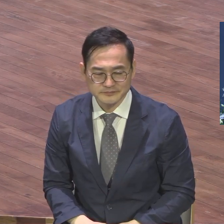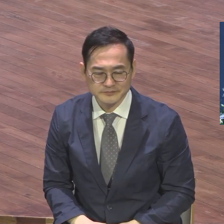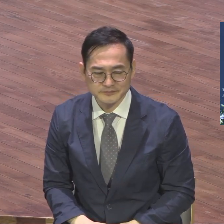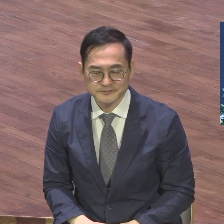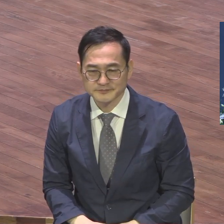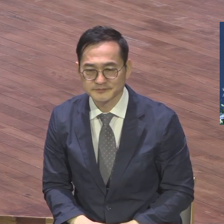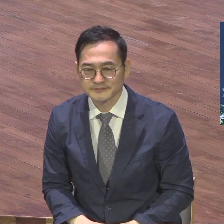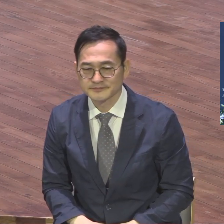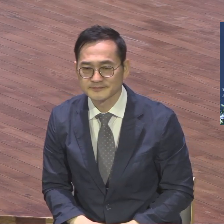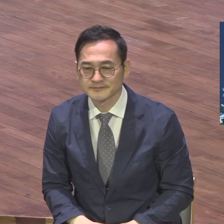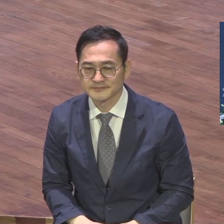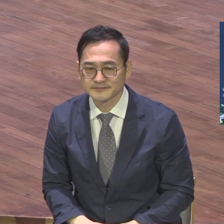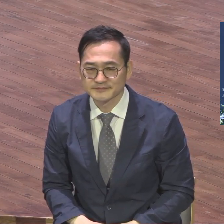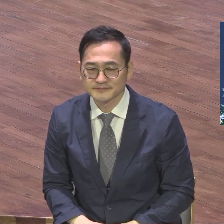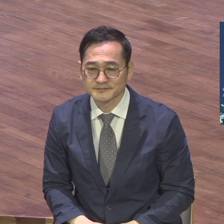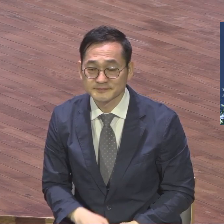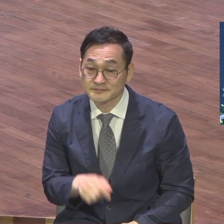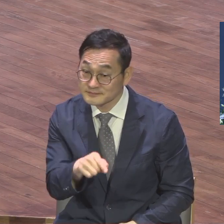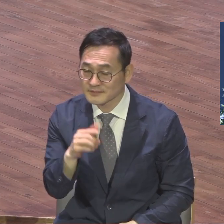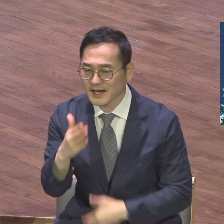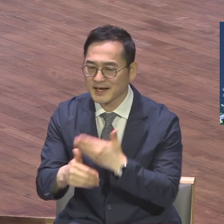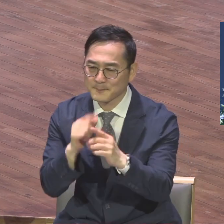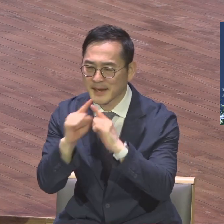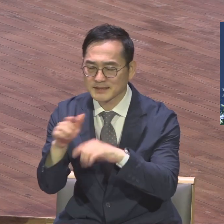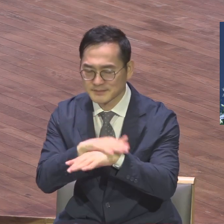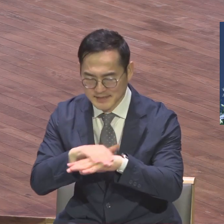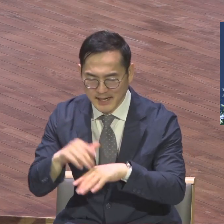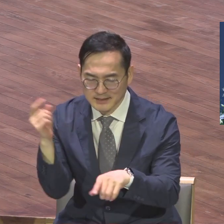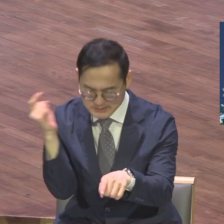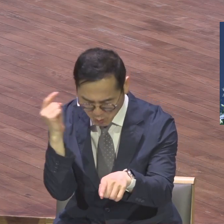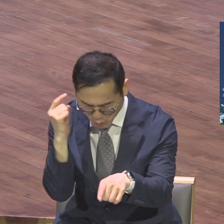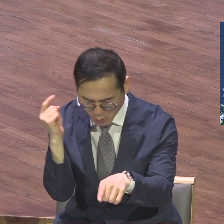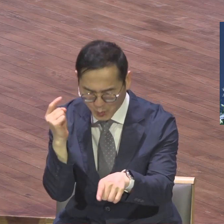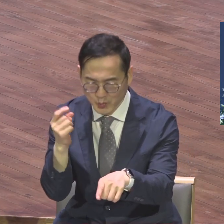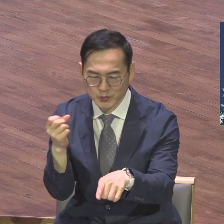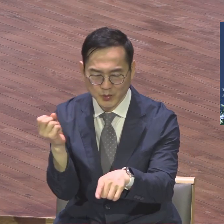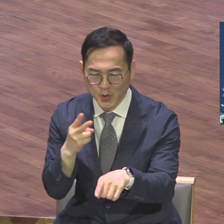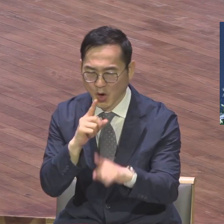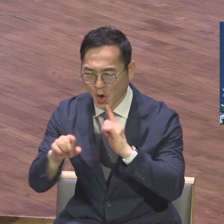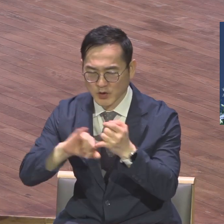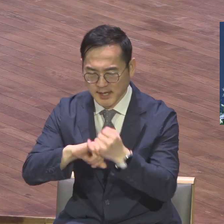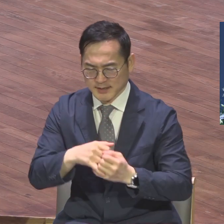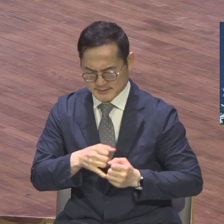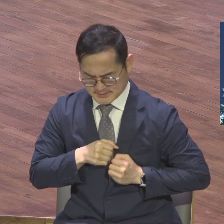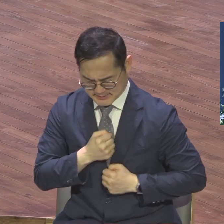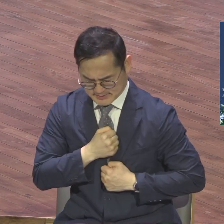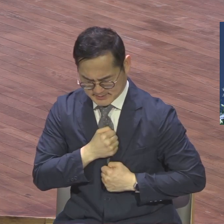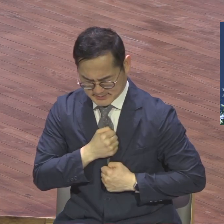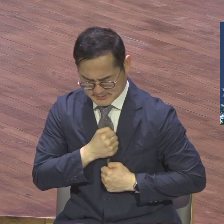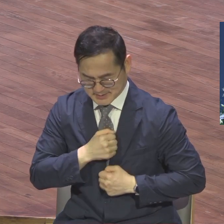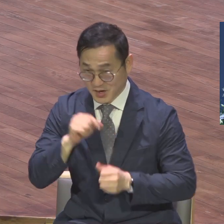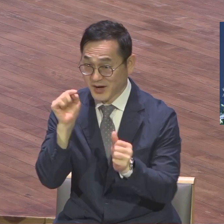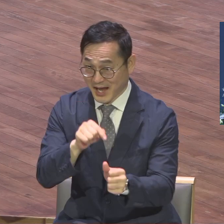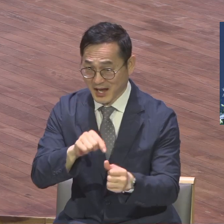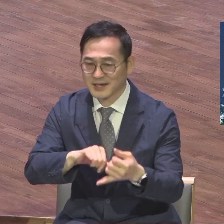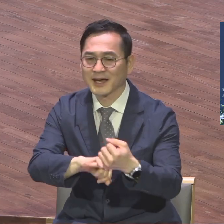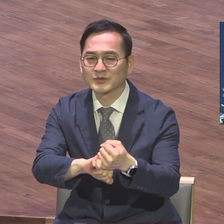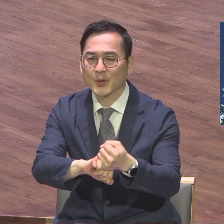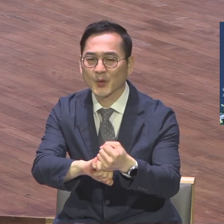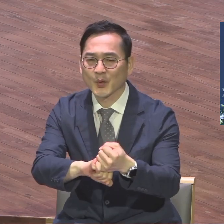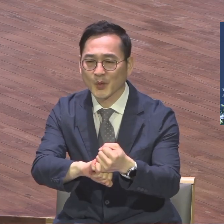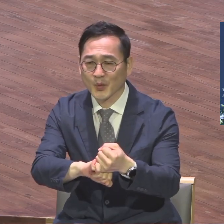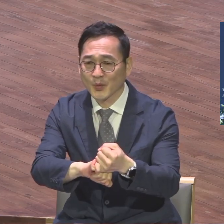전제 조건이 하나님의 말씀을 잘 듣고 하나님의 언약을 지킬 것이다 라고 하는